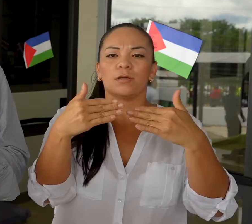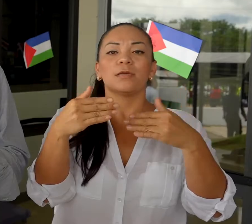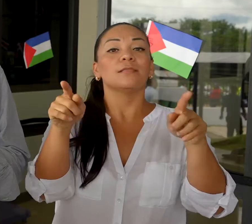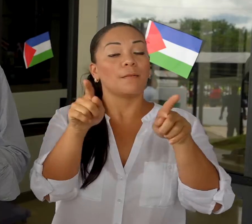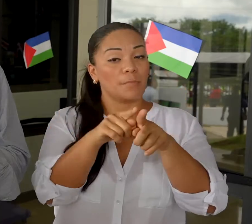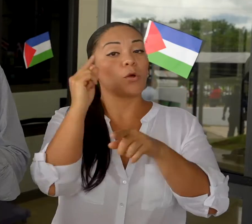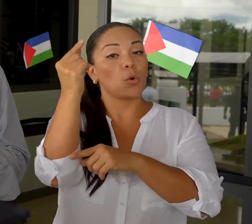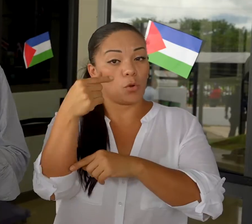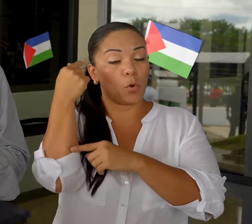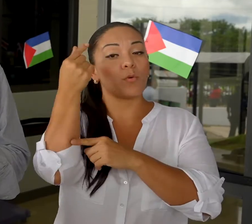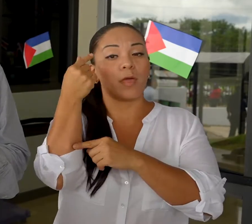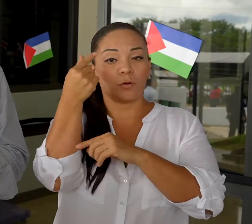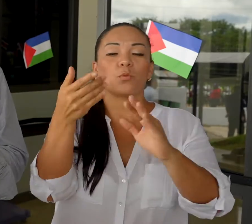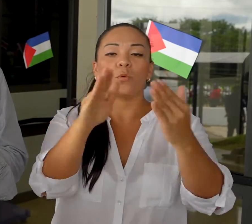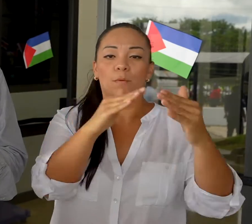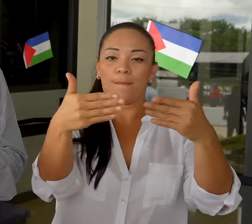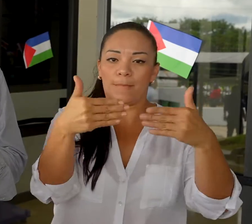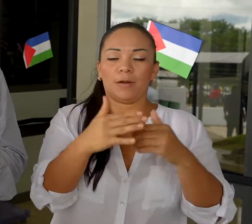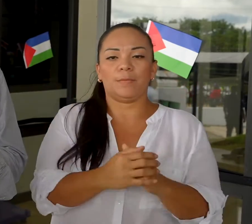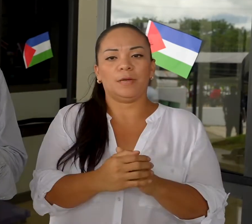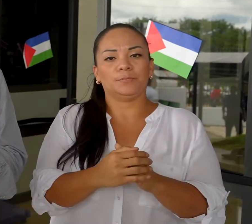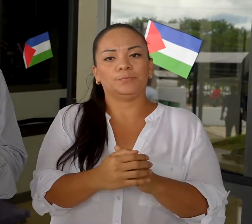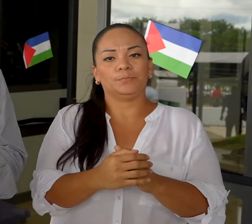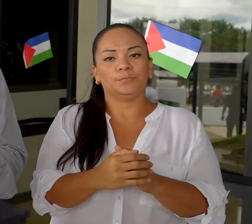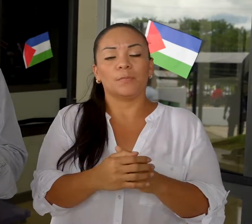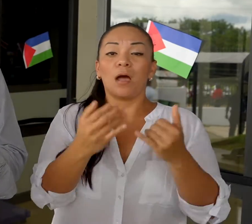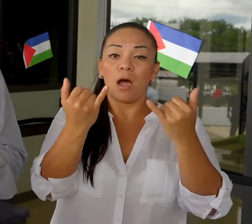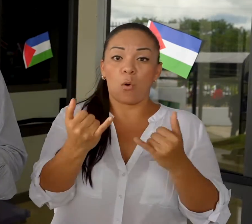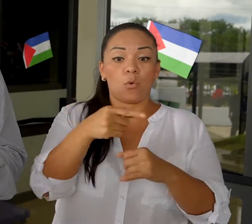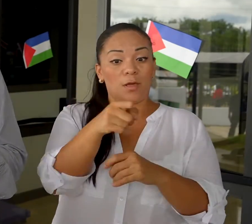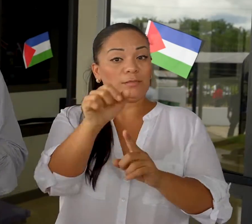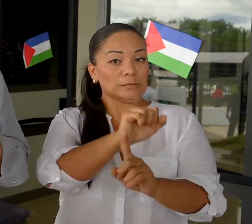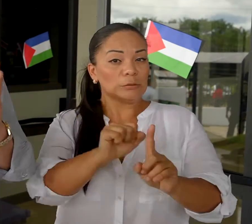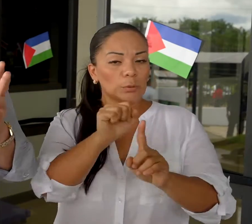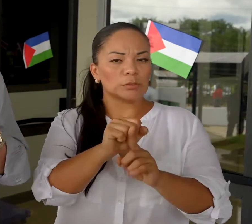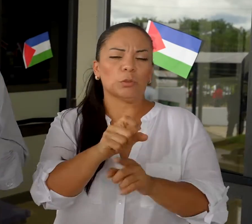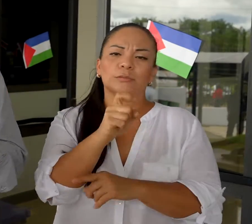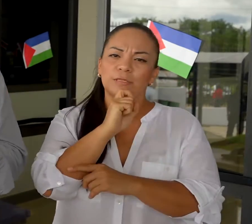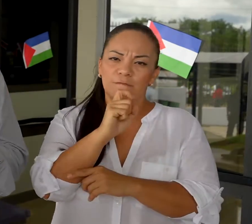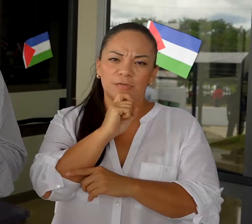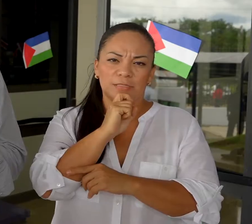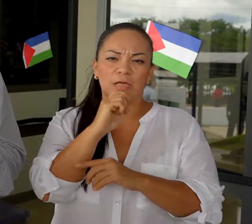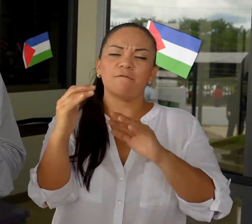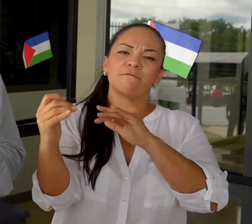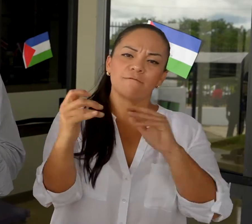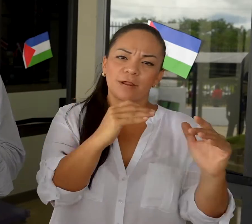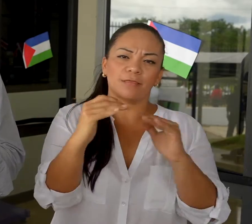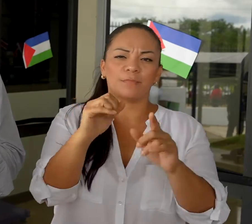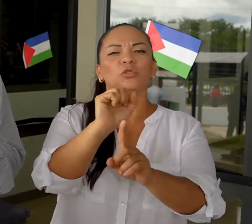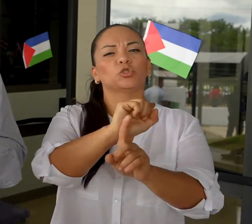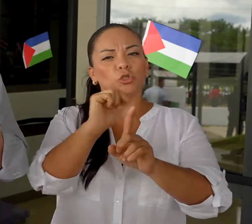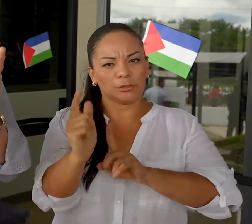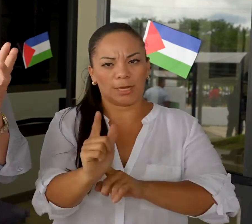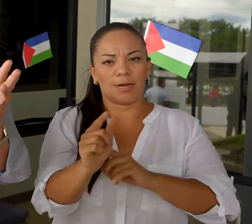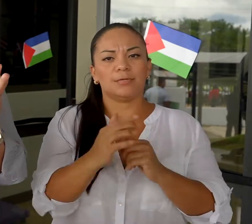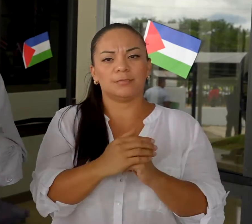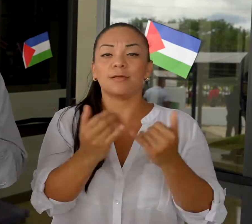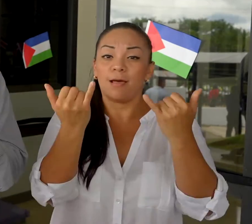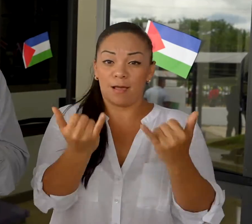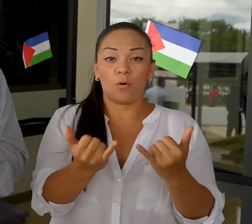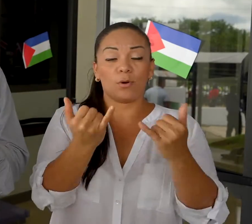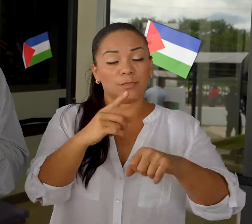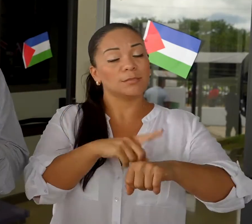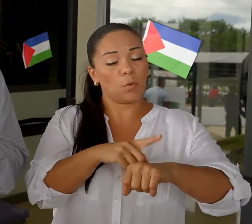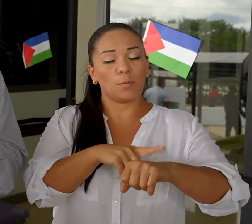gobierno de panamá por los problemas que les aquejan como los enfrentamientos sociales que están